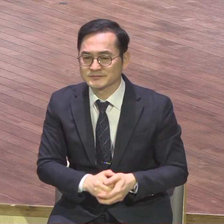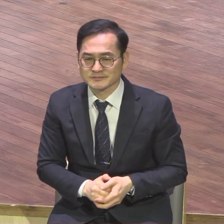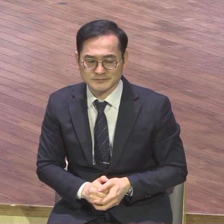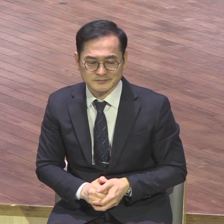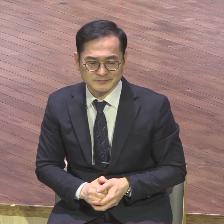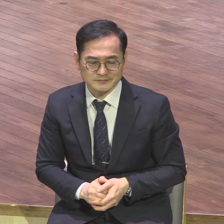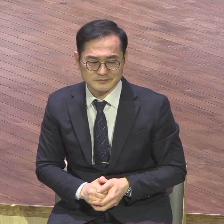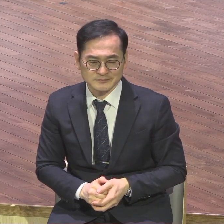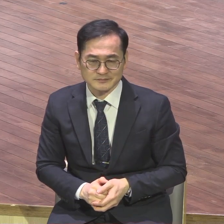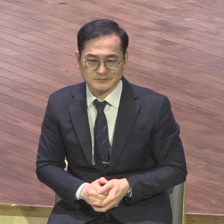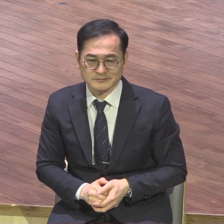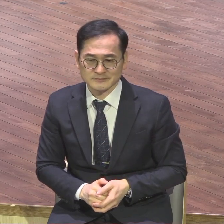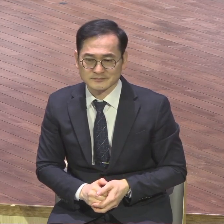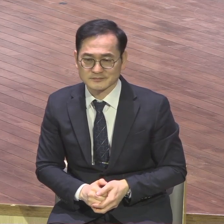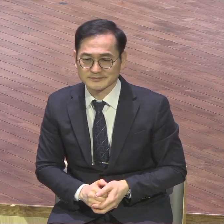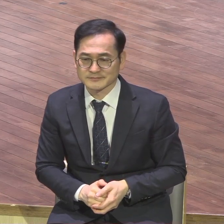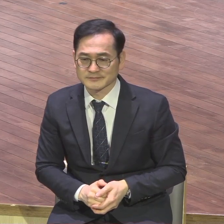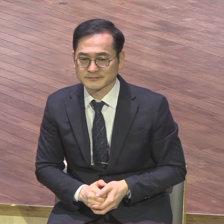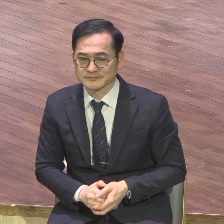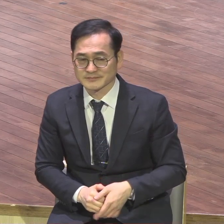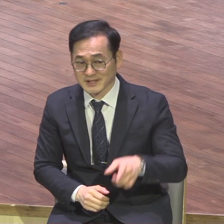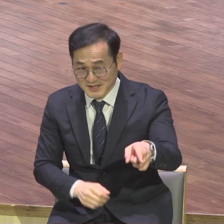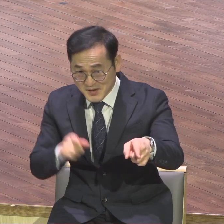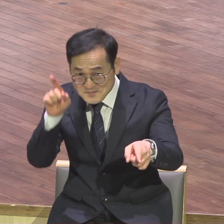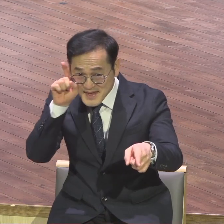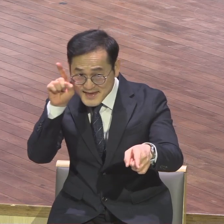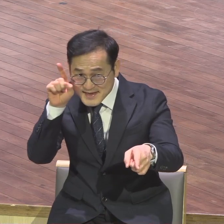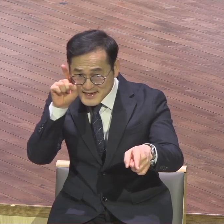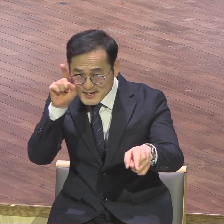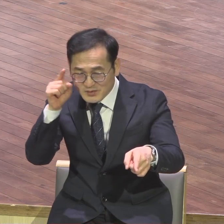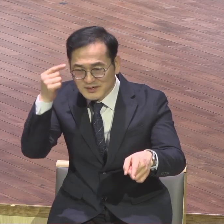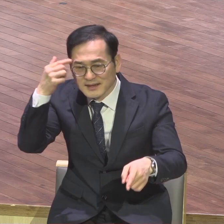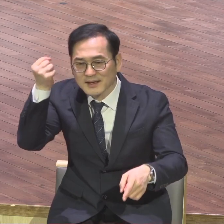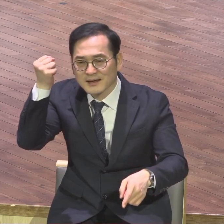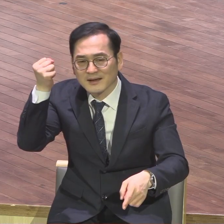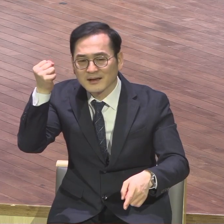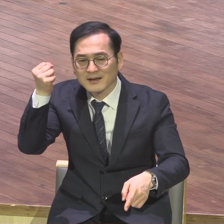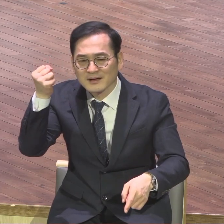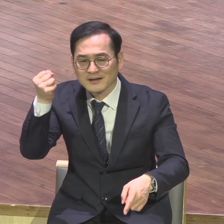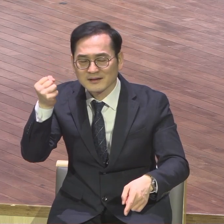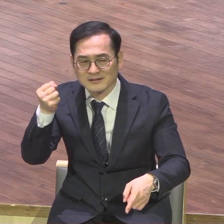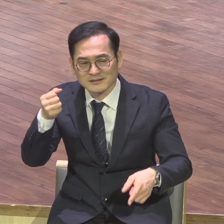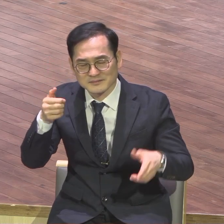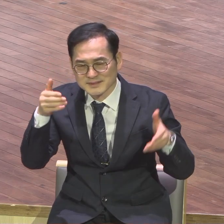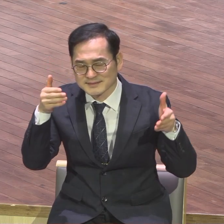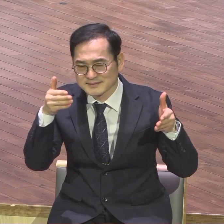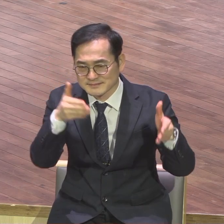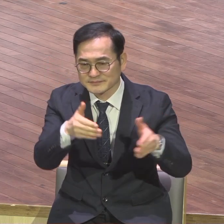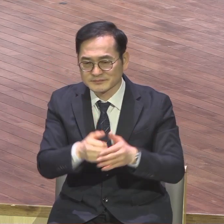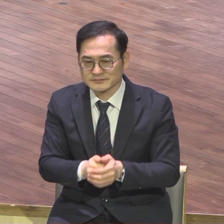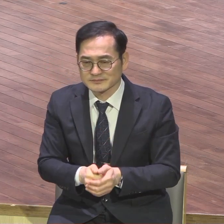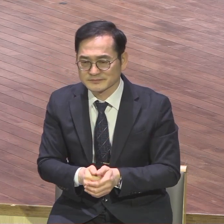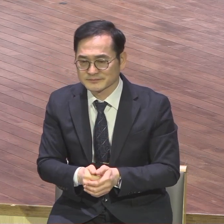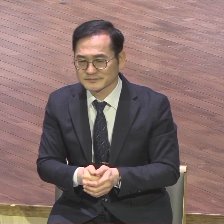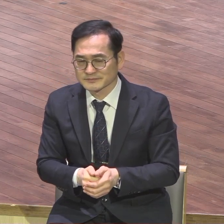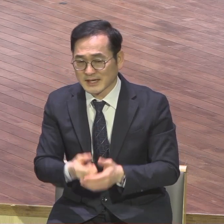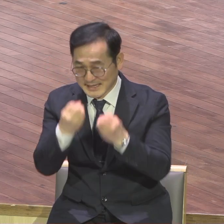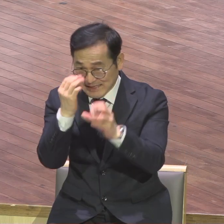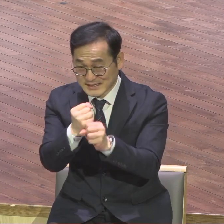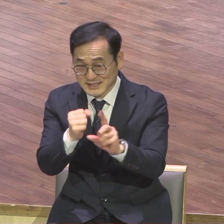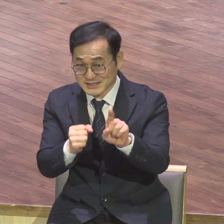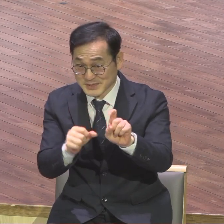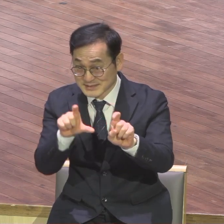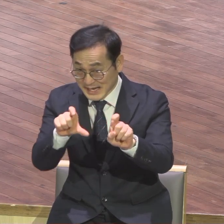자기 인생이 이것이 다니까. 정치권 보면 알 수 있잖아요. 창세기 11장의 성공 중심의 삶을 삽니다.